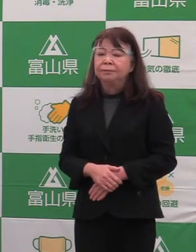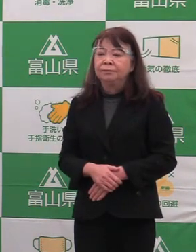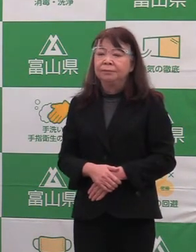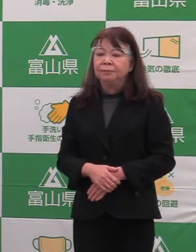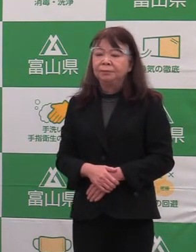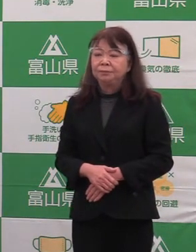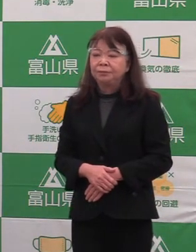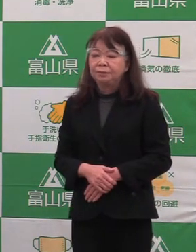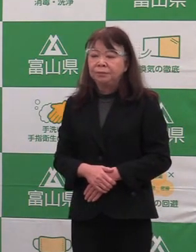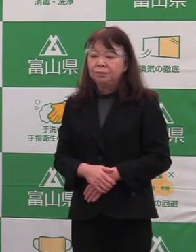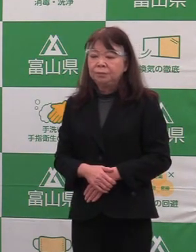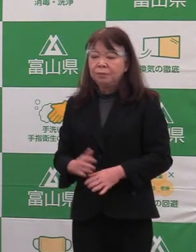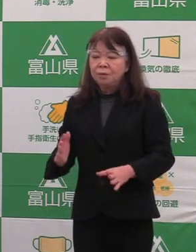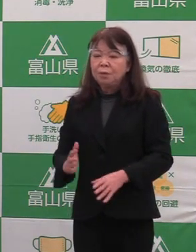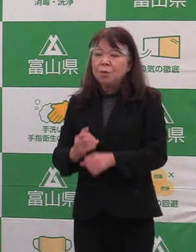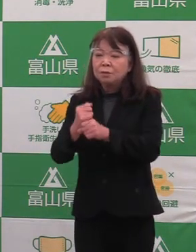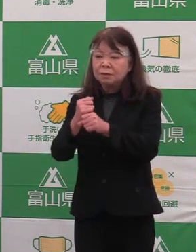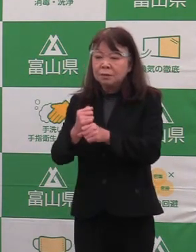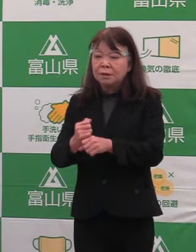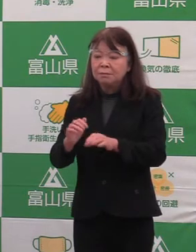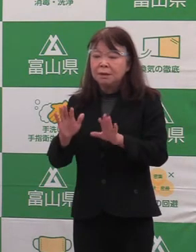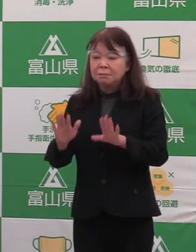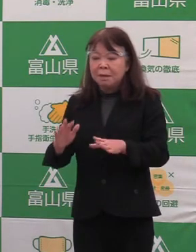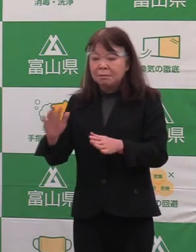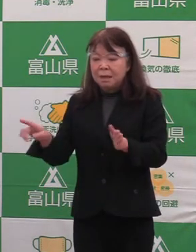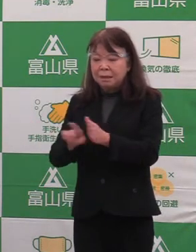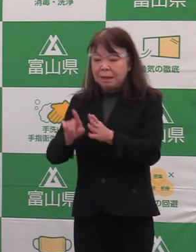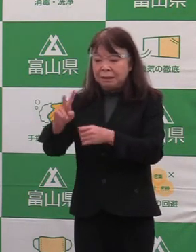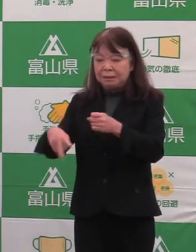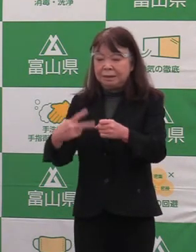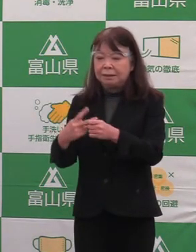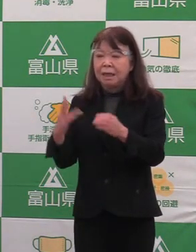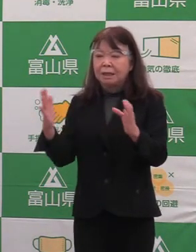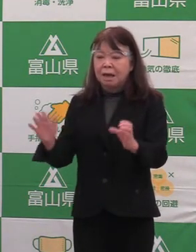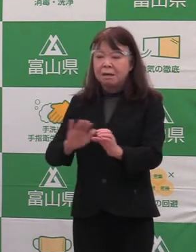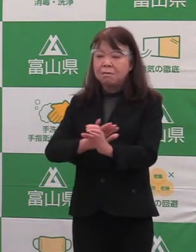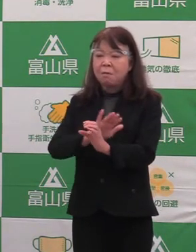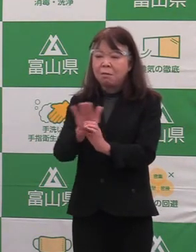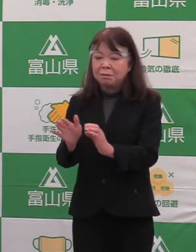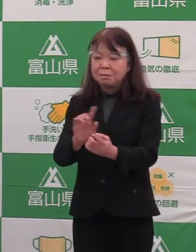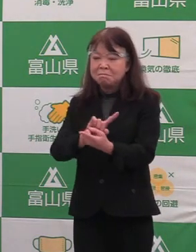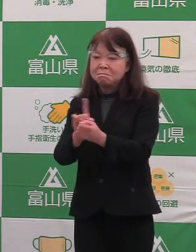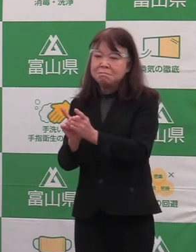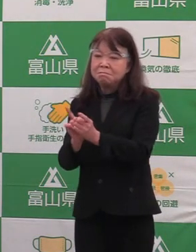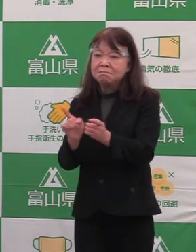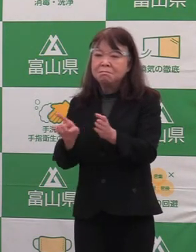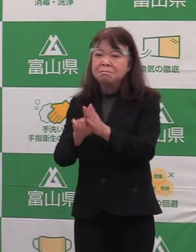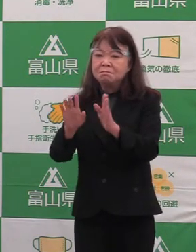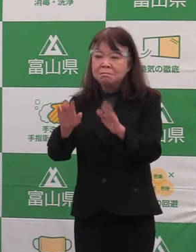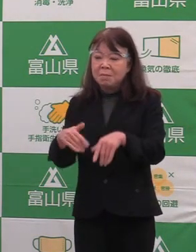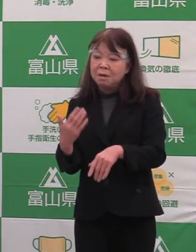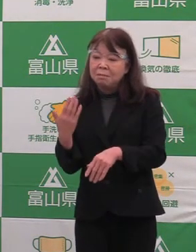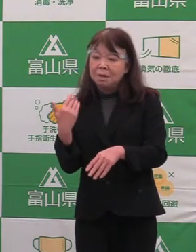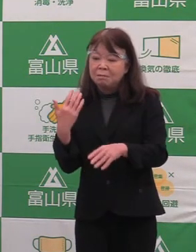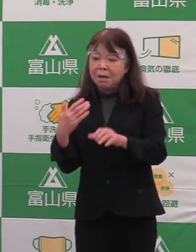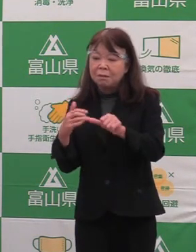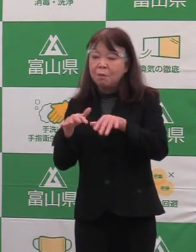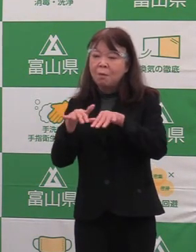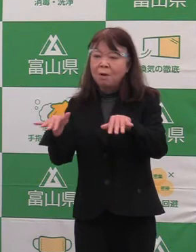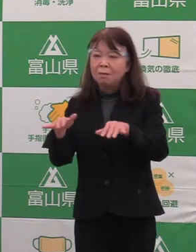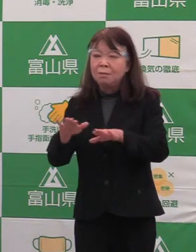要するに今我々はもう2年間このコロナと付き合っていて、そして直近には第5波というとても大きな波